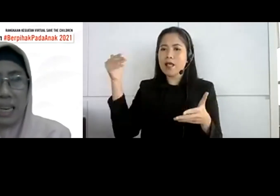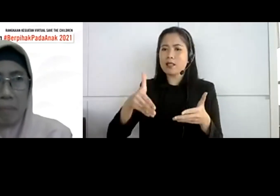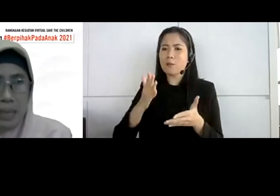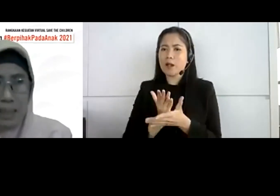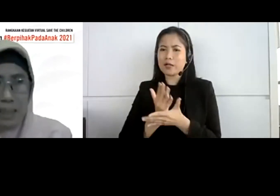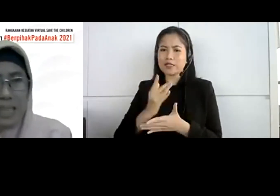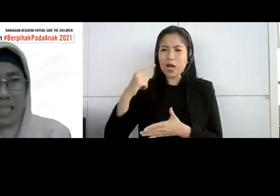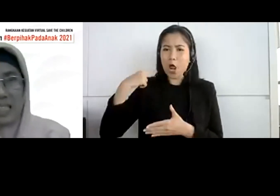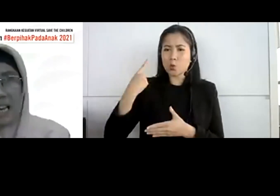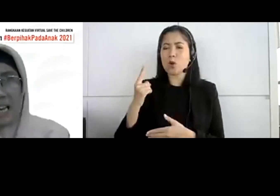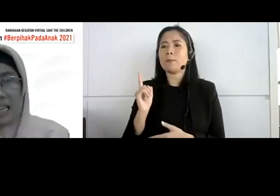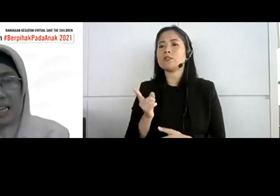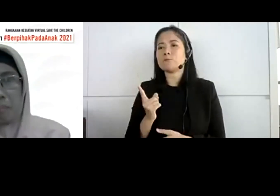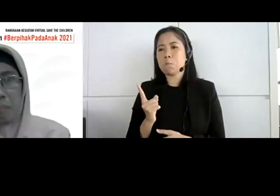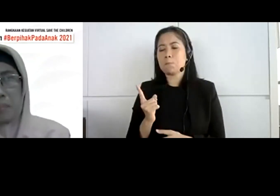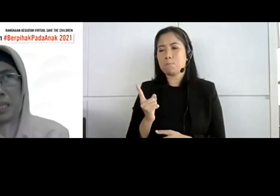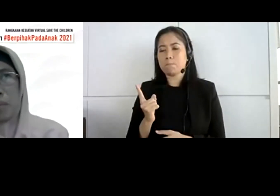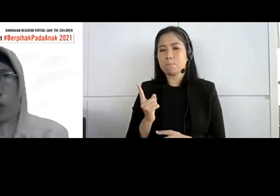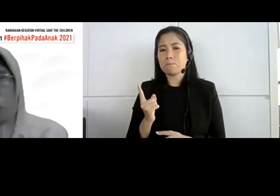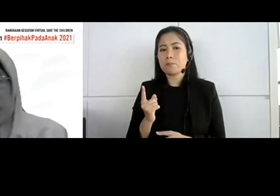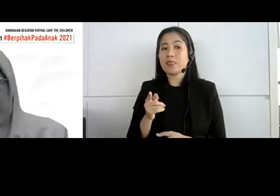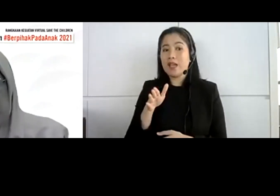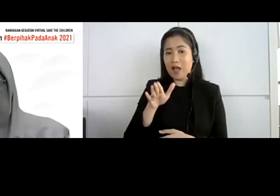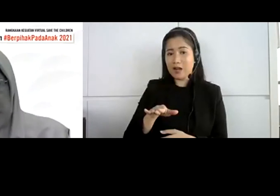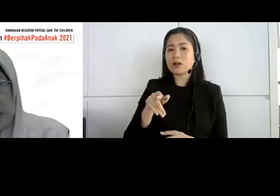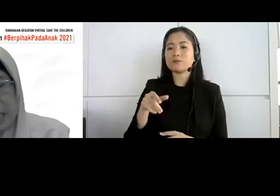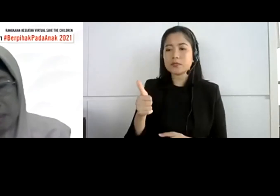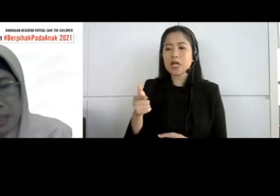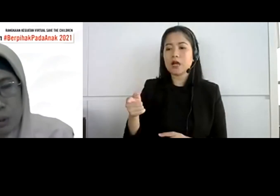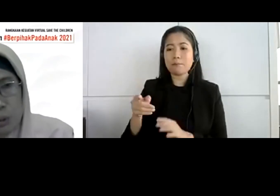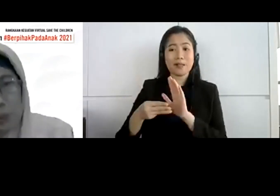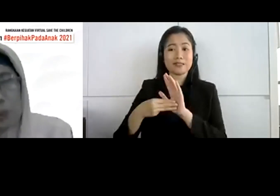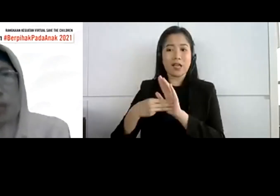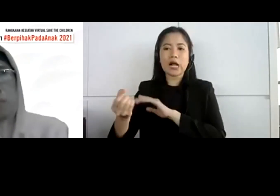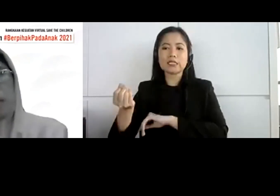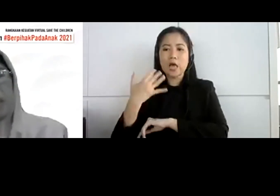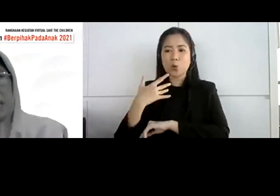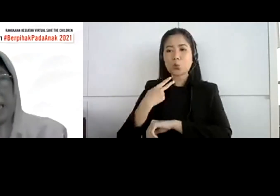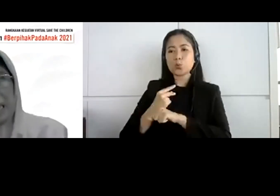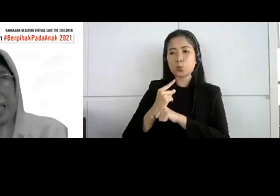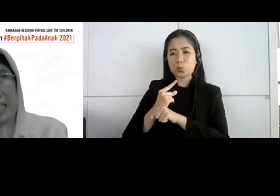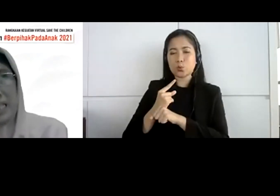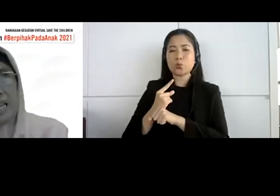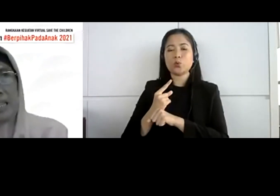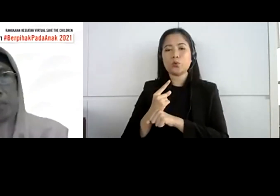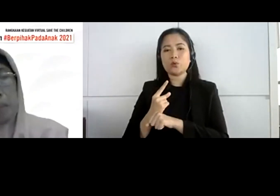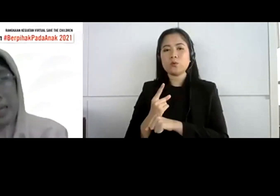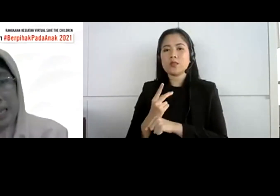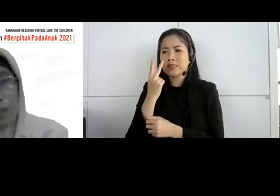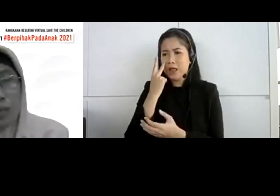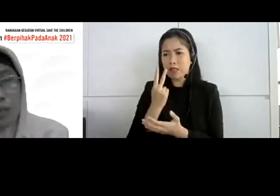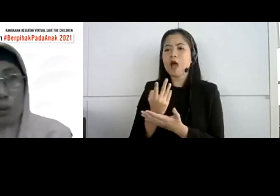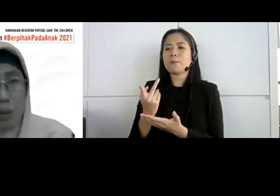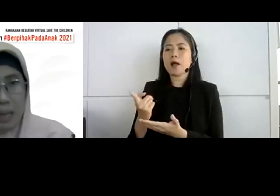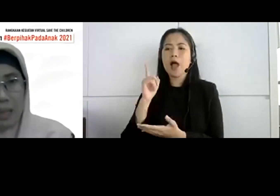sering terlambat. Sehingga anak bisa mengkomunikasi masalahkan kepada guru, bahwa ternyata dia ada beban